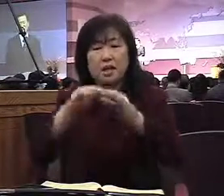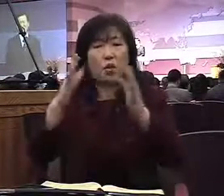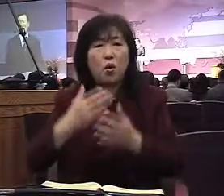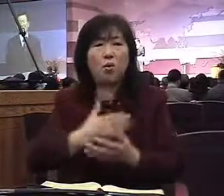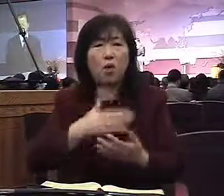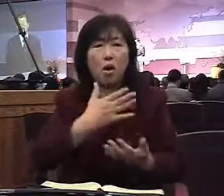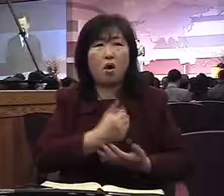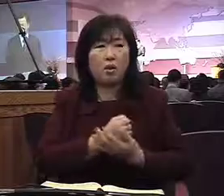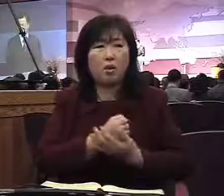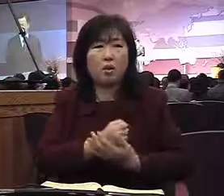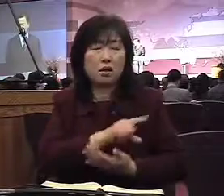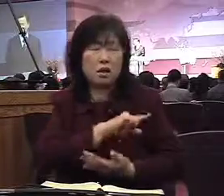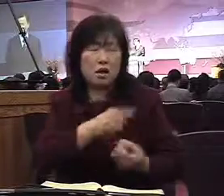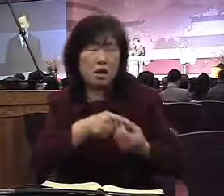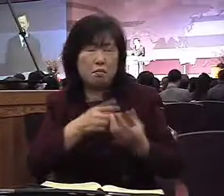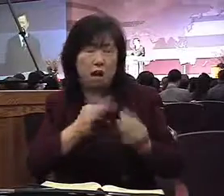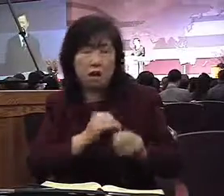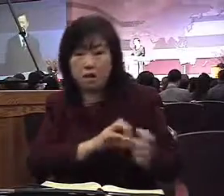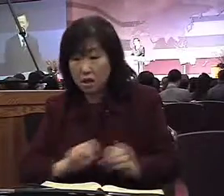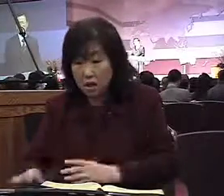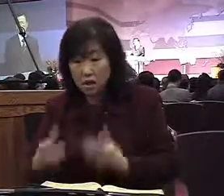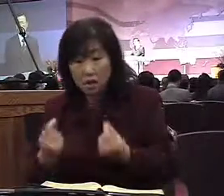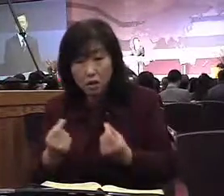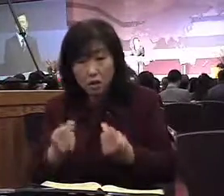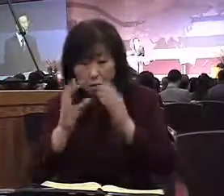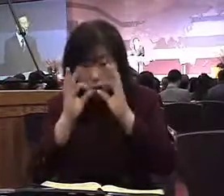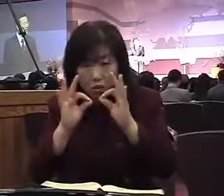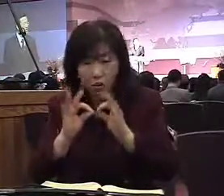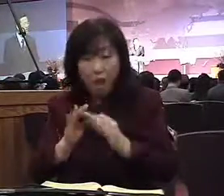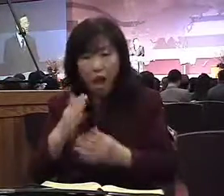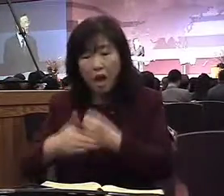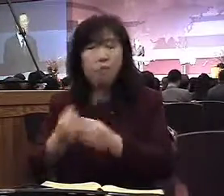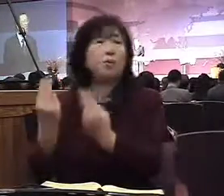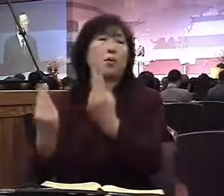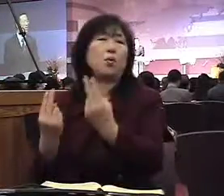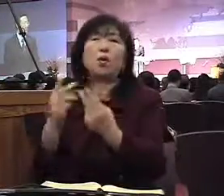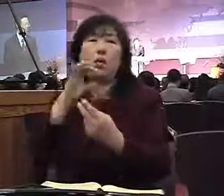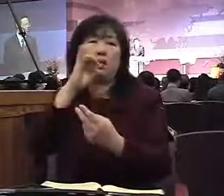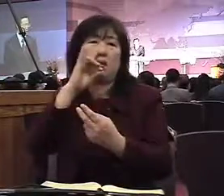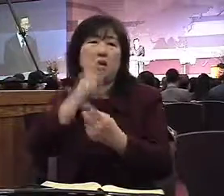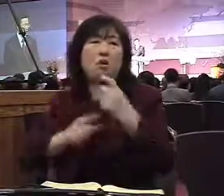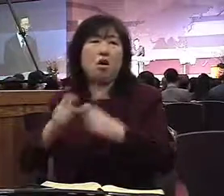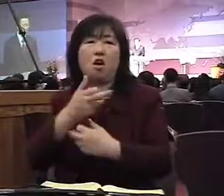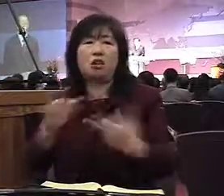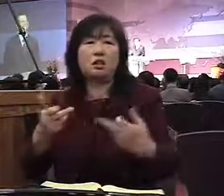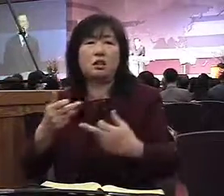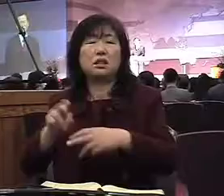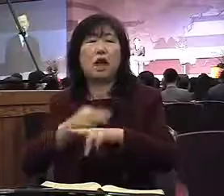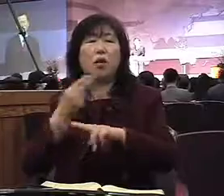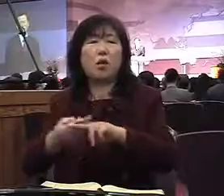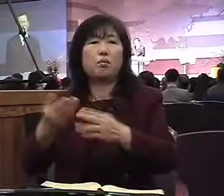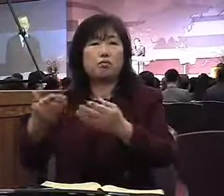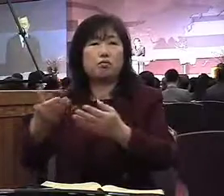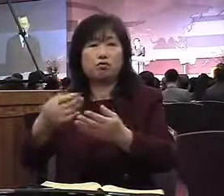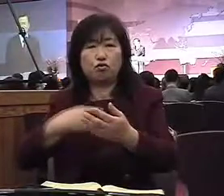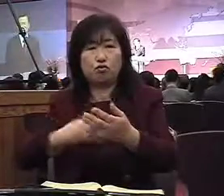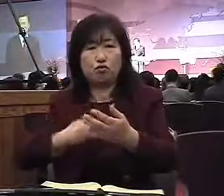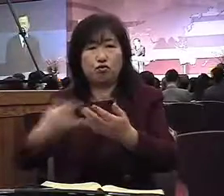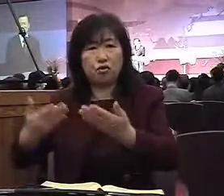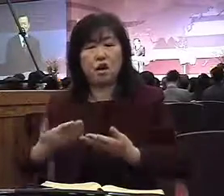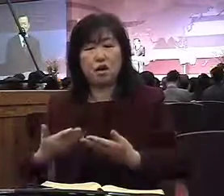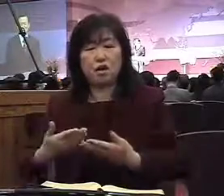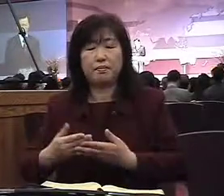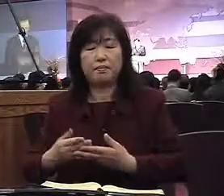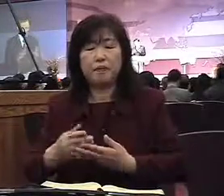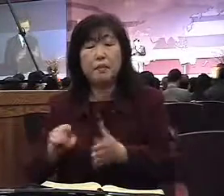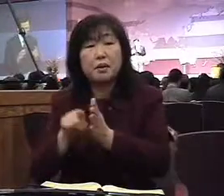우리가 잃는 것처럼 보이죠. 하나님은 비교도 되지 않는 더 큰 상급을 우리에게 주십니다. 그런 믿음